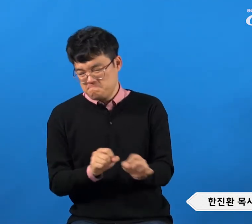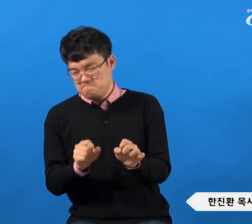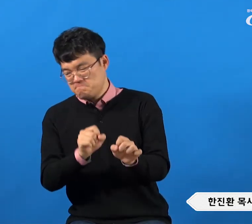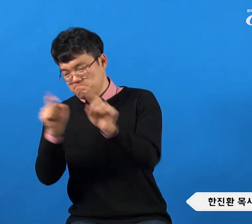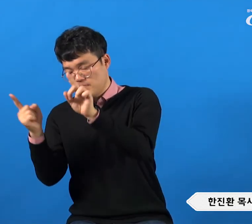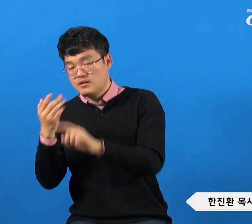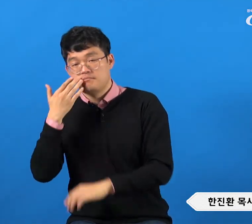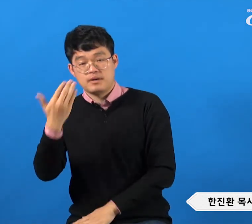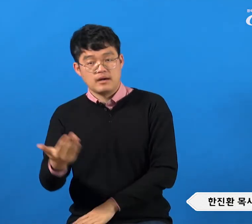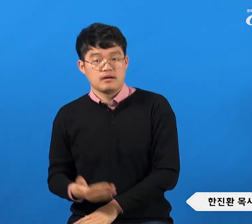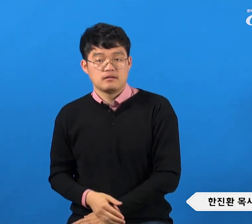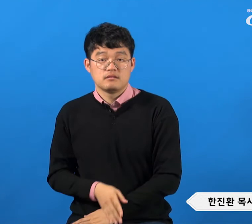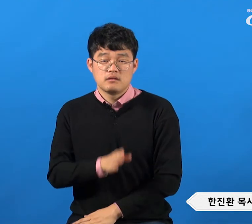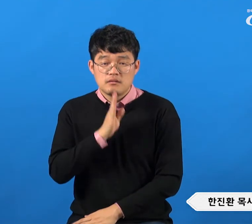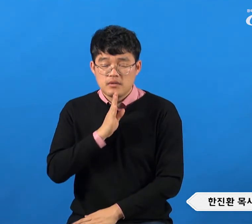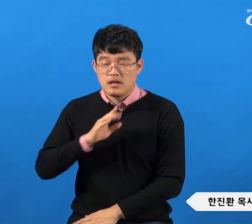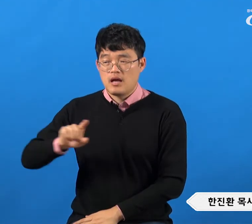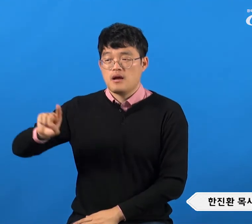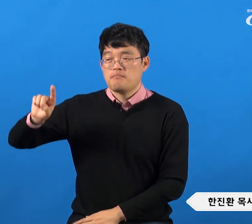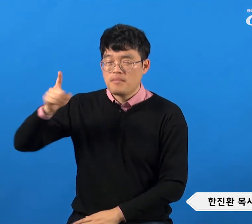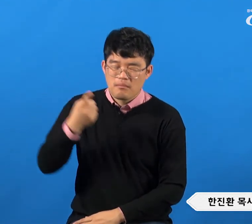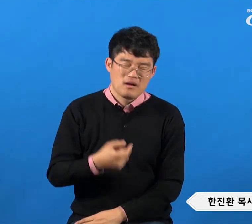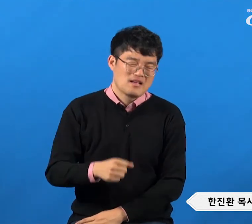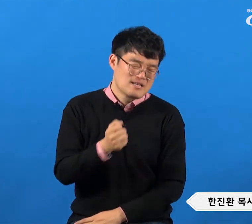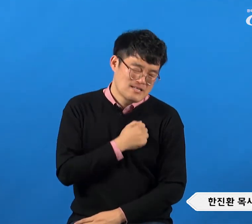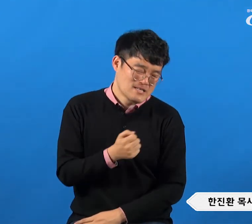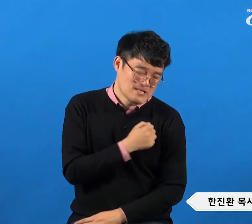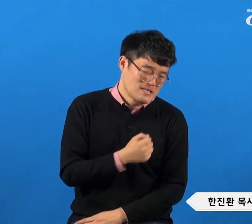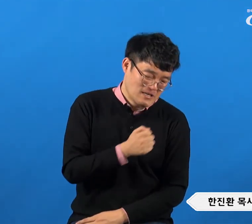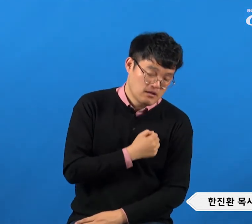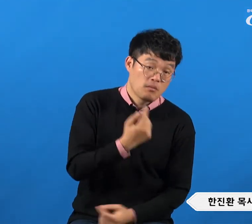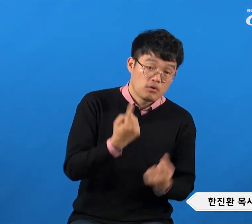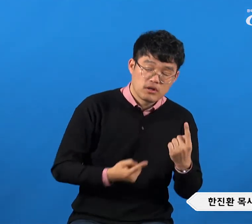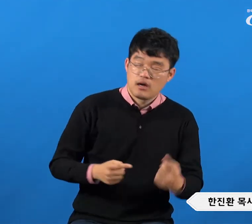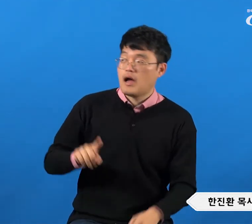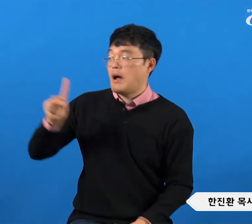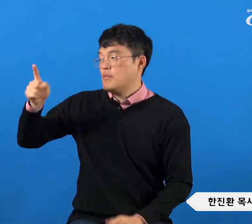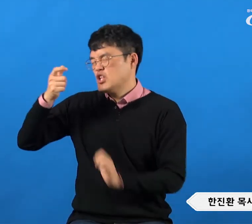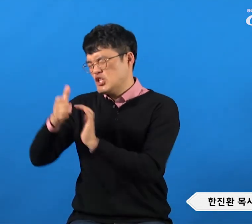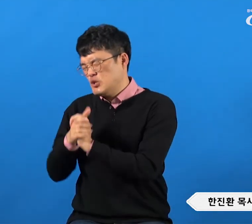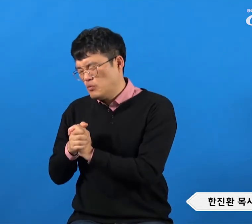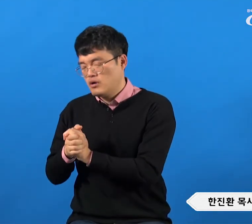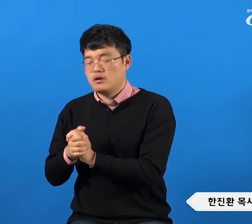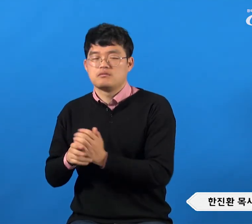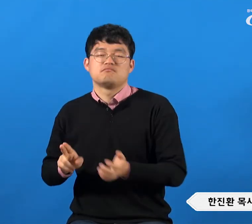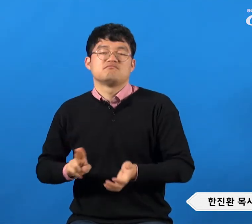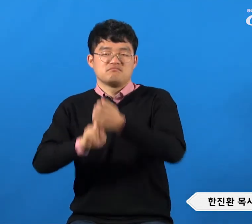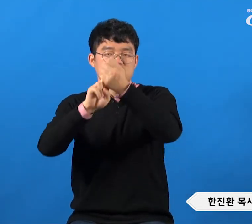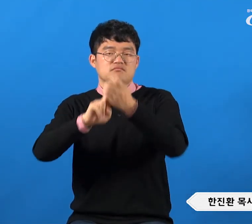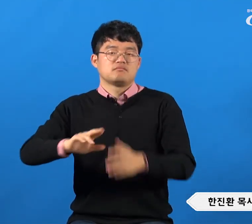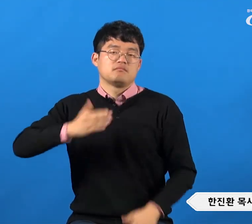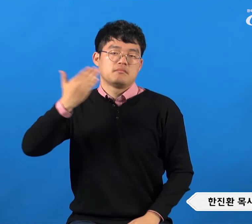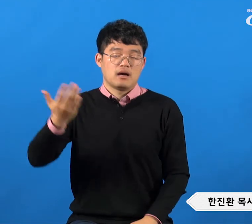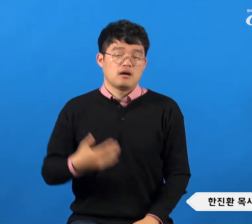있습니다. 정말로 100번의 탄식보다도 한 번의 기도가 기적을 가져다 줍니다.